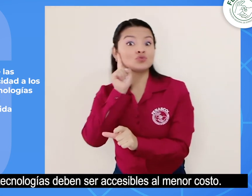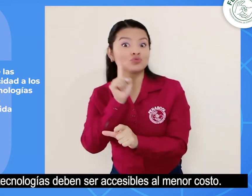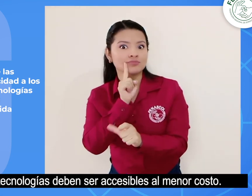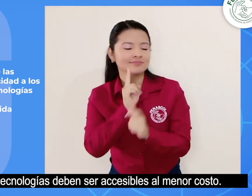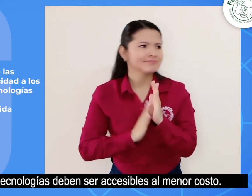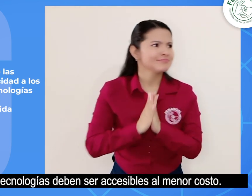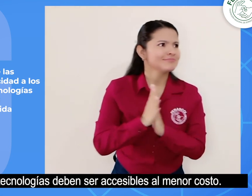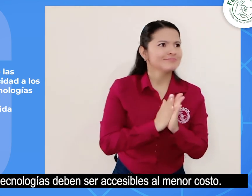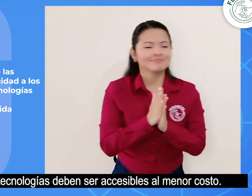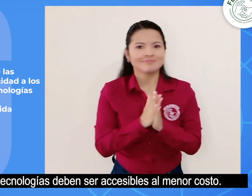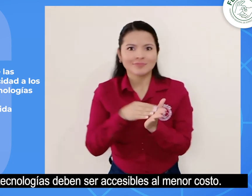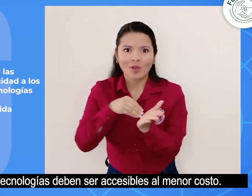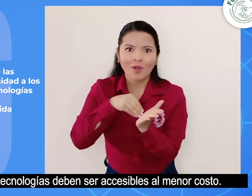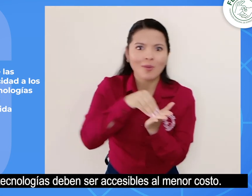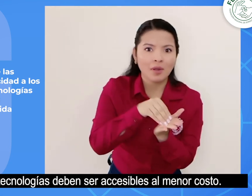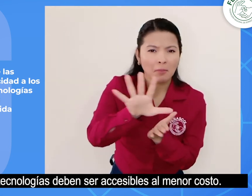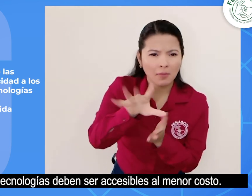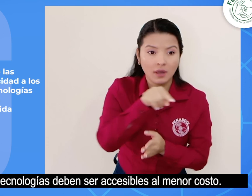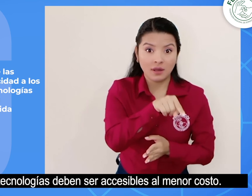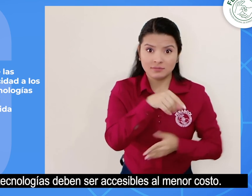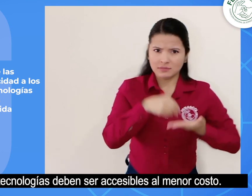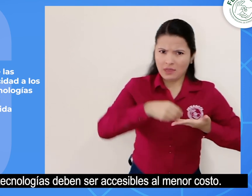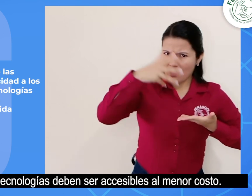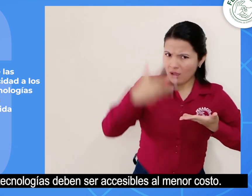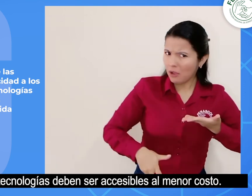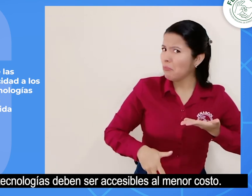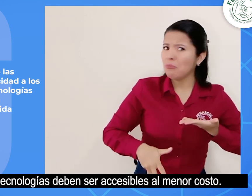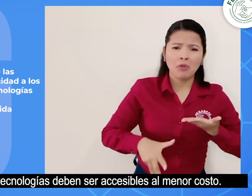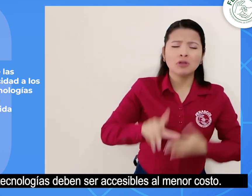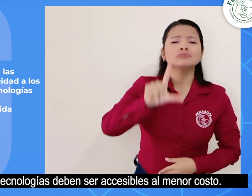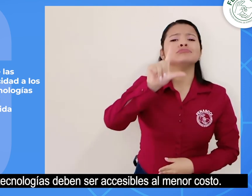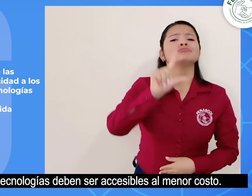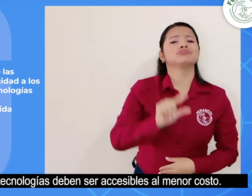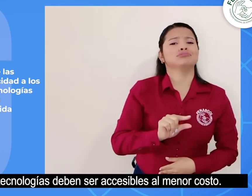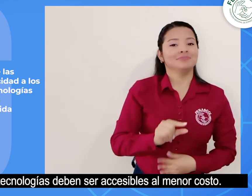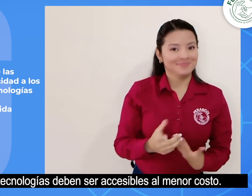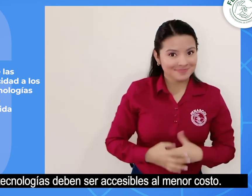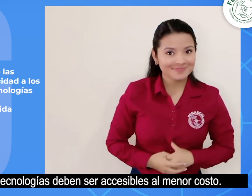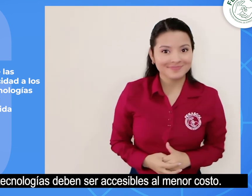Además, estas tecnologías deben ser accesibles al menor costo.